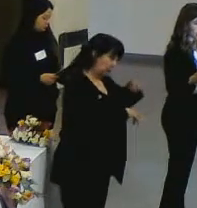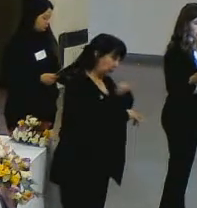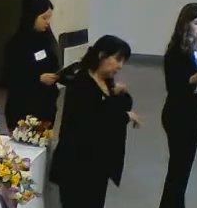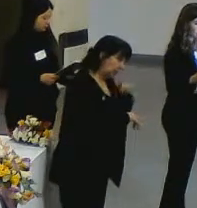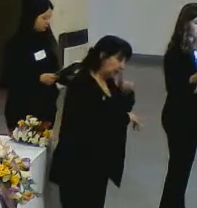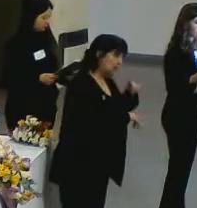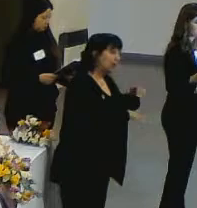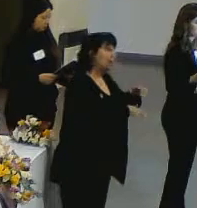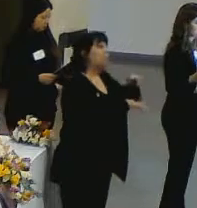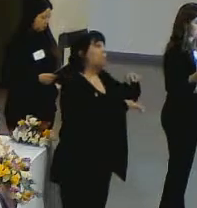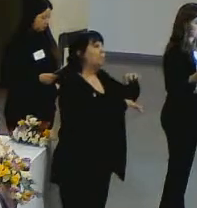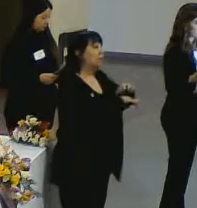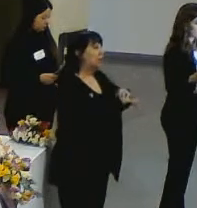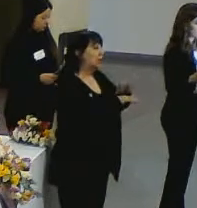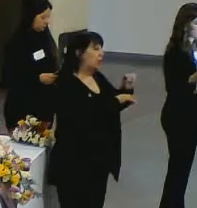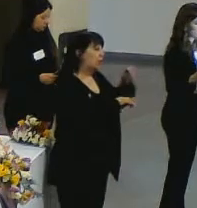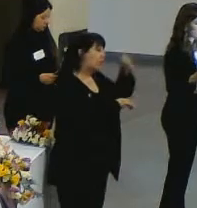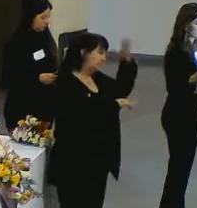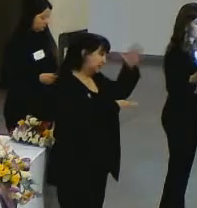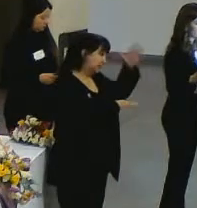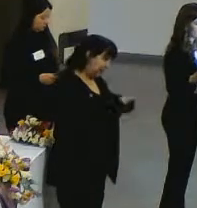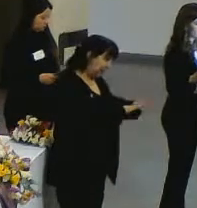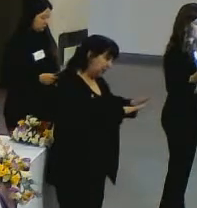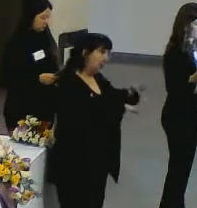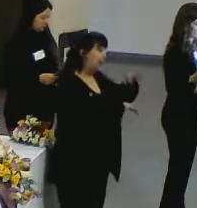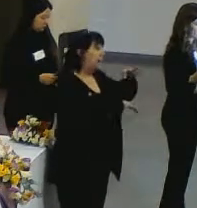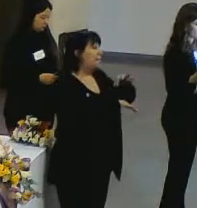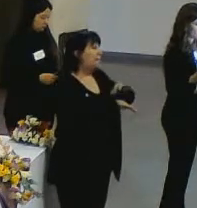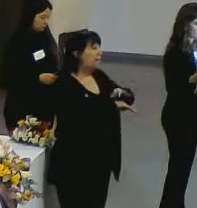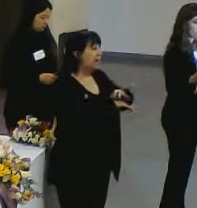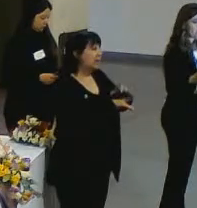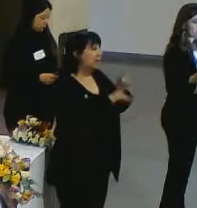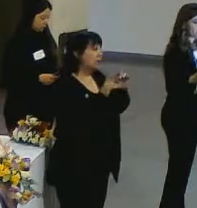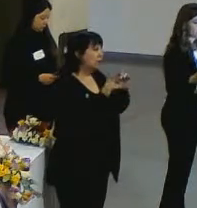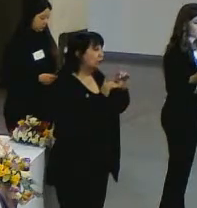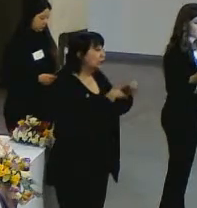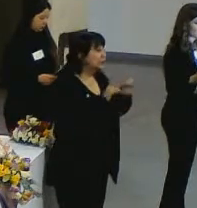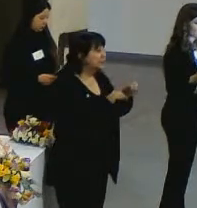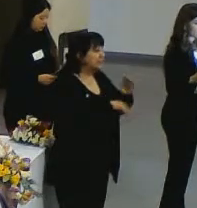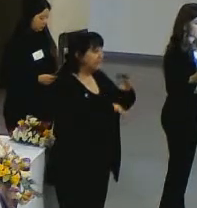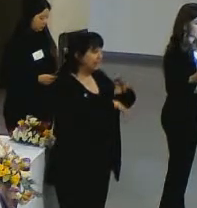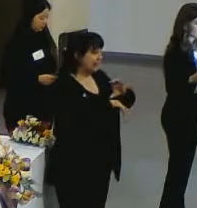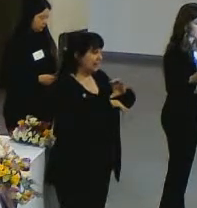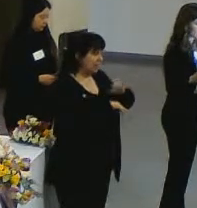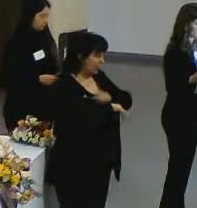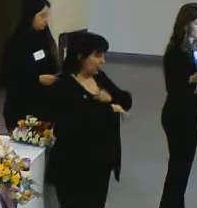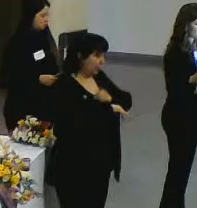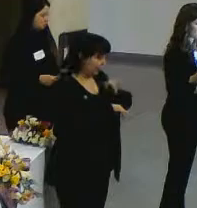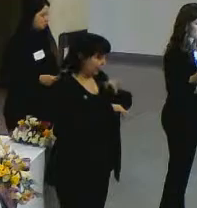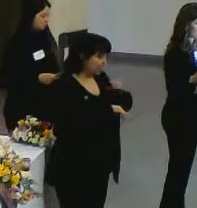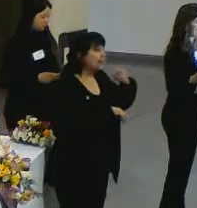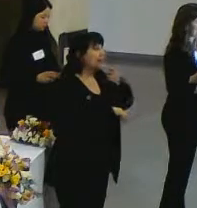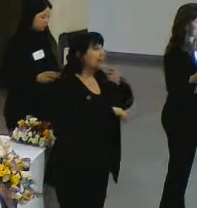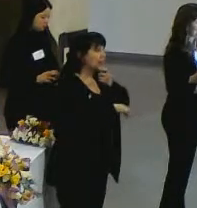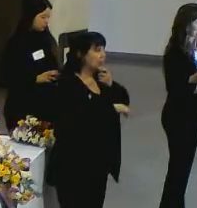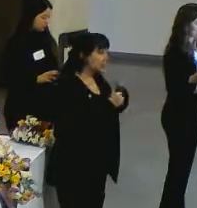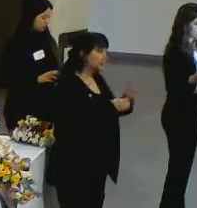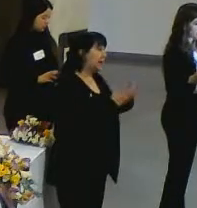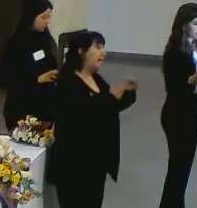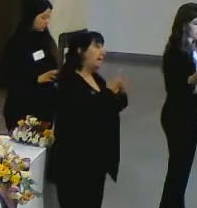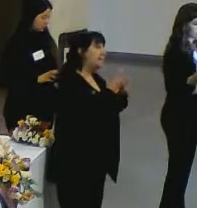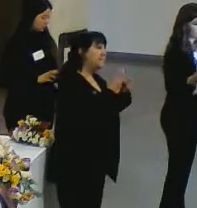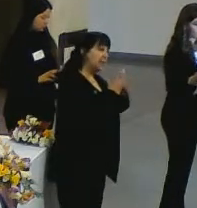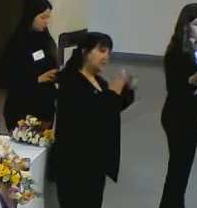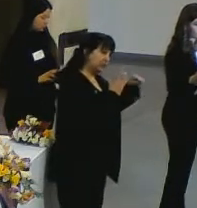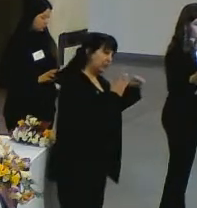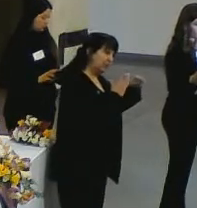desde 2016, docente internado de pediatría en la Universidad de Mendoza, miembro titular de la Sociedad Argentina de Pediatría, miembro del